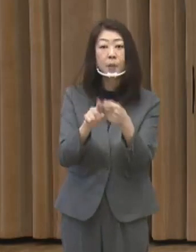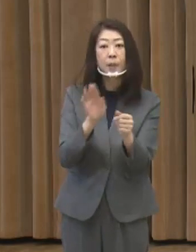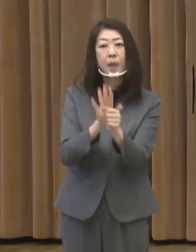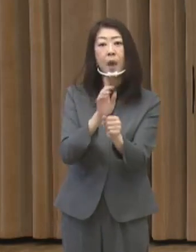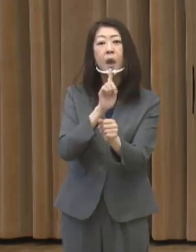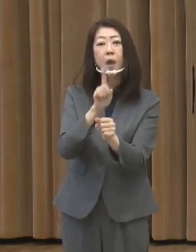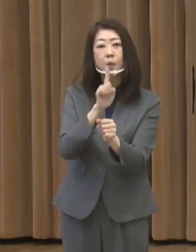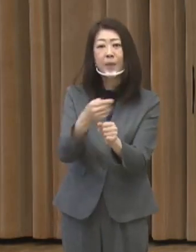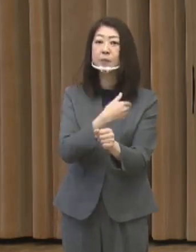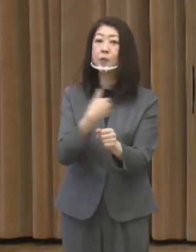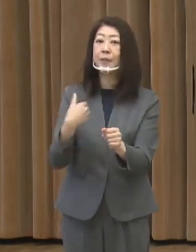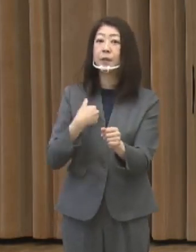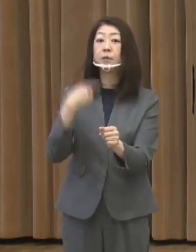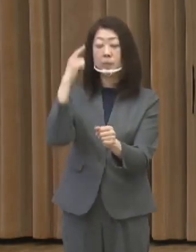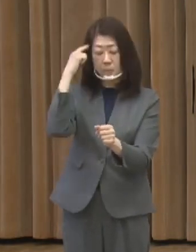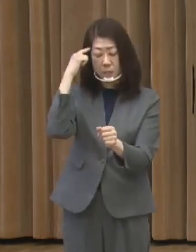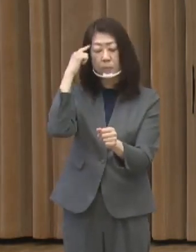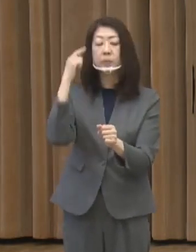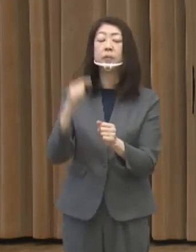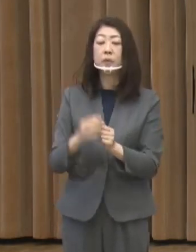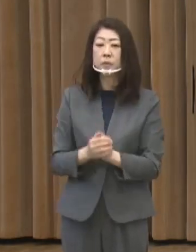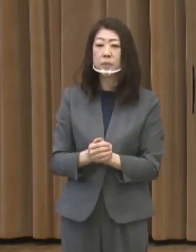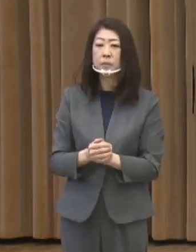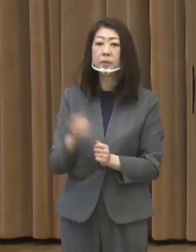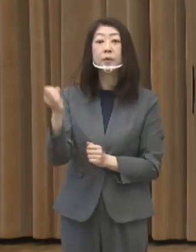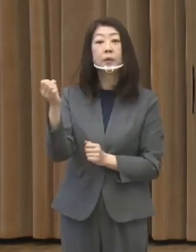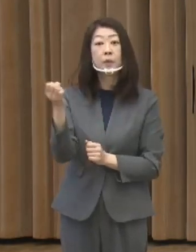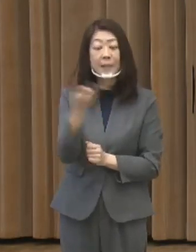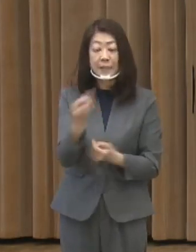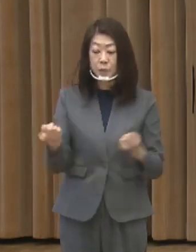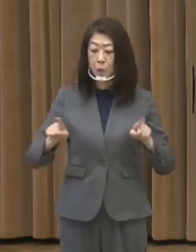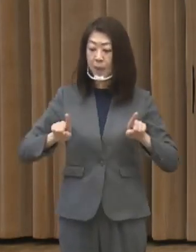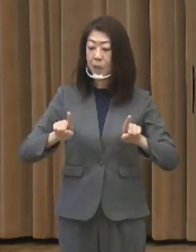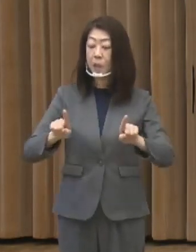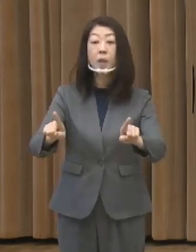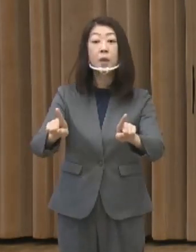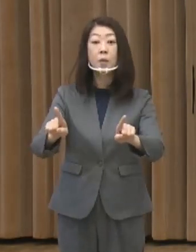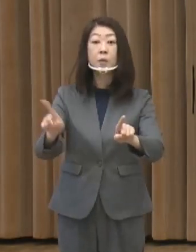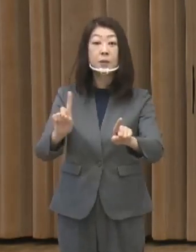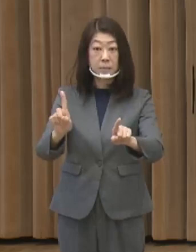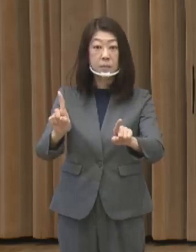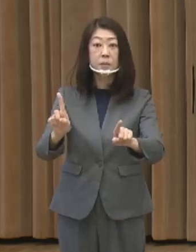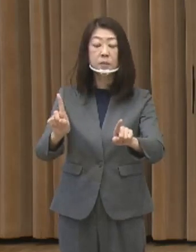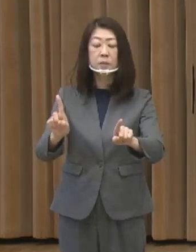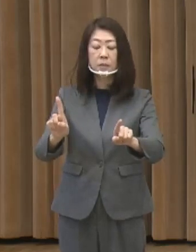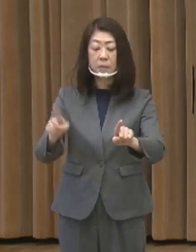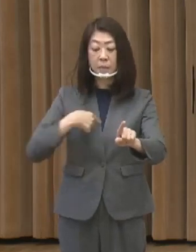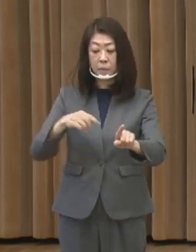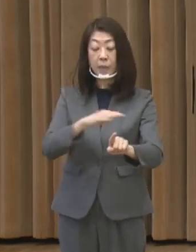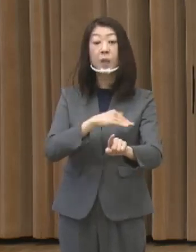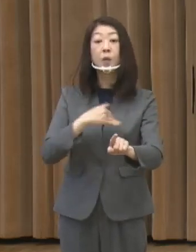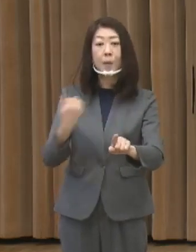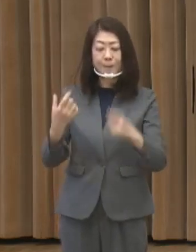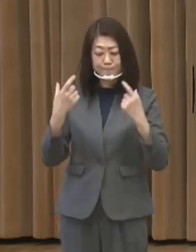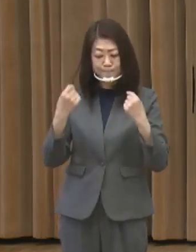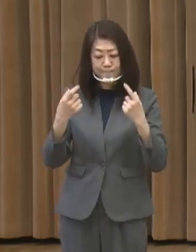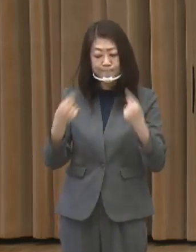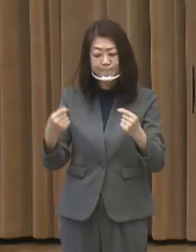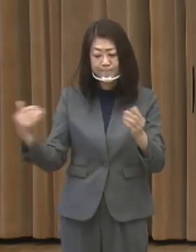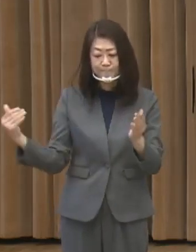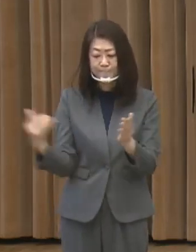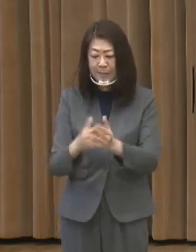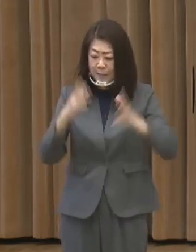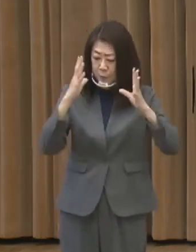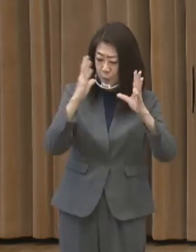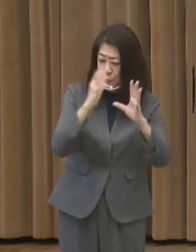せていただきたいと思っています。またこれと並行してですが、 我々が徹底的にこれまで力